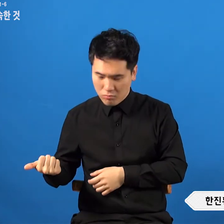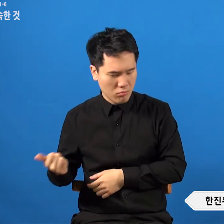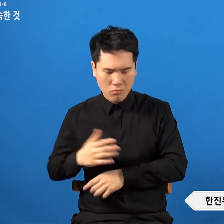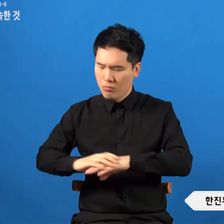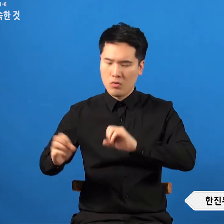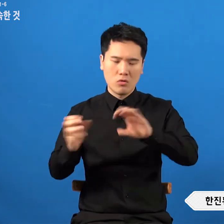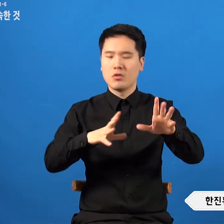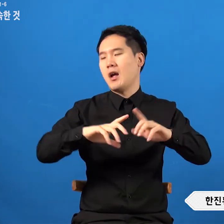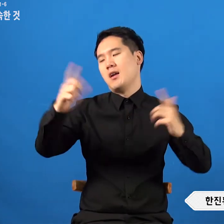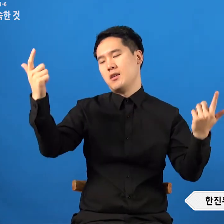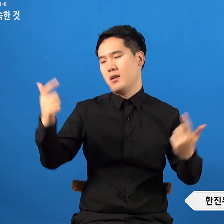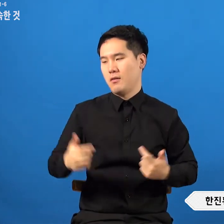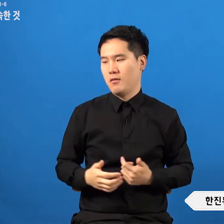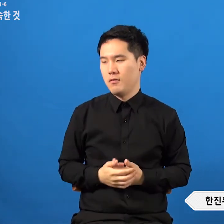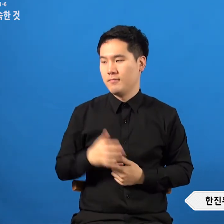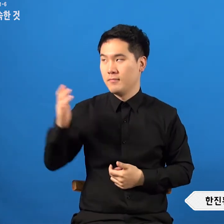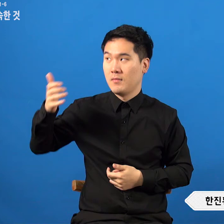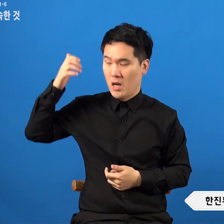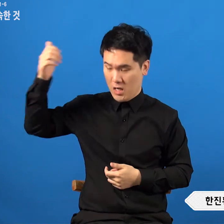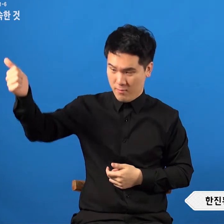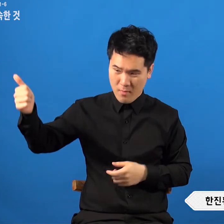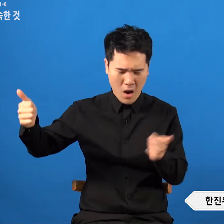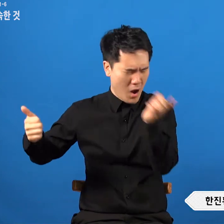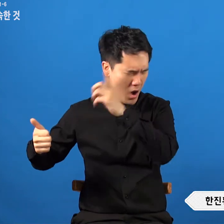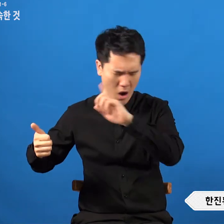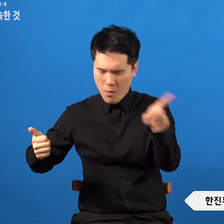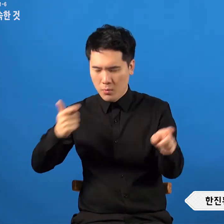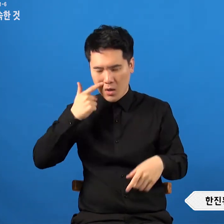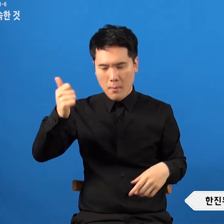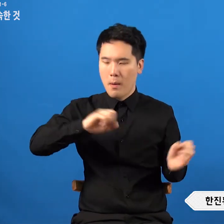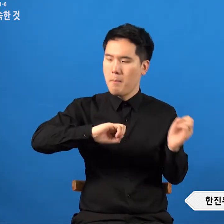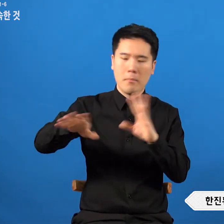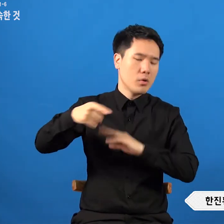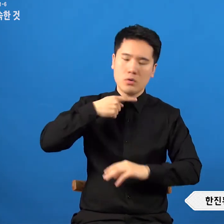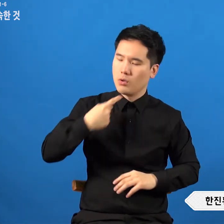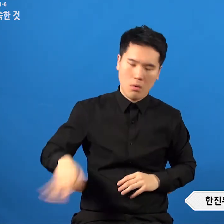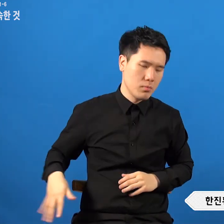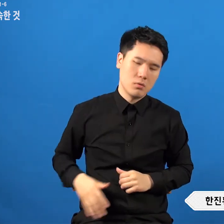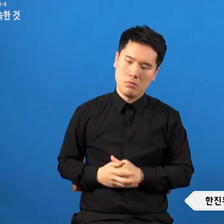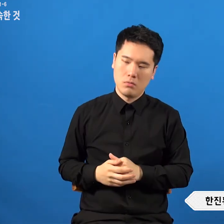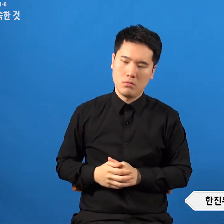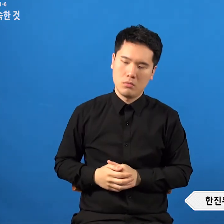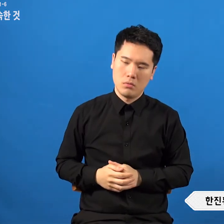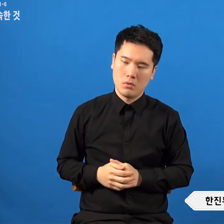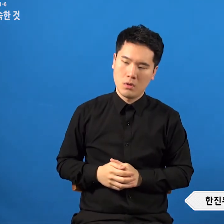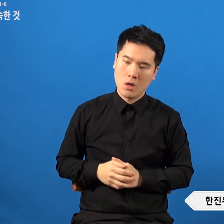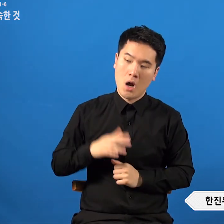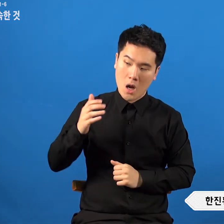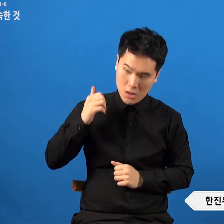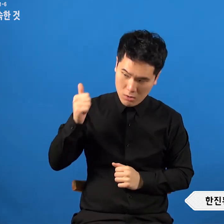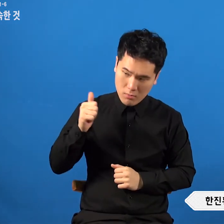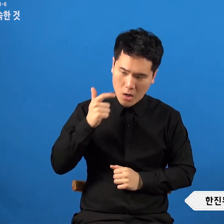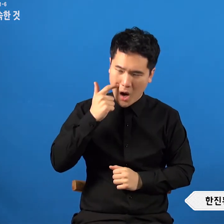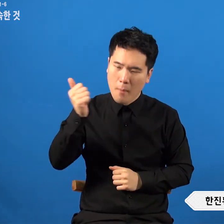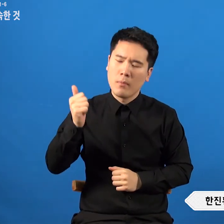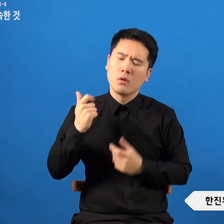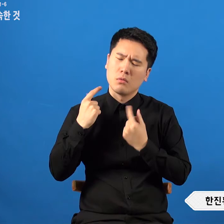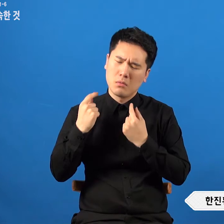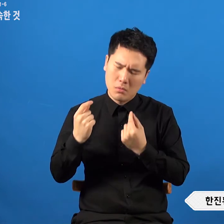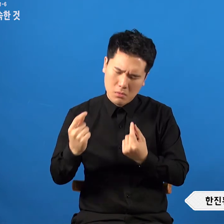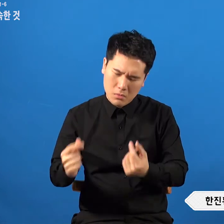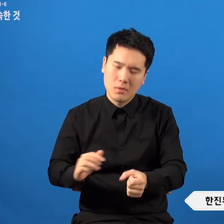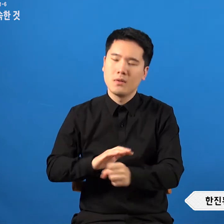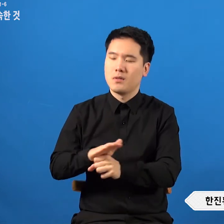않았어요. 하나님은 한 번도 아빠를 버리신 적이 없으세요. 하나님은 아빠를